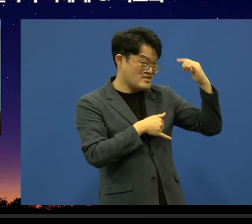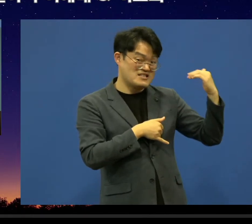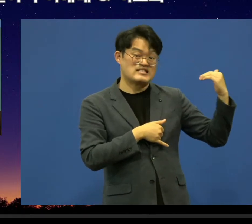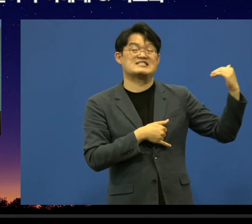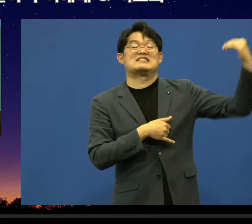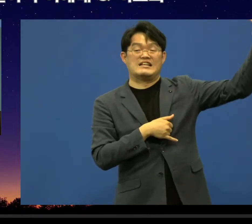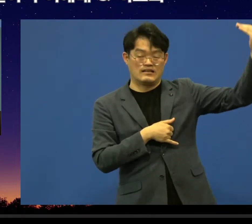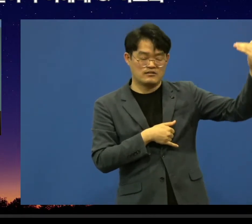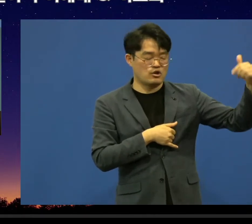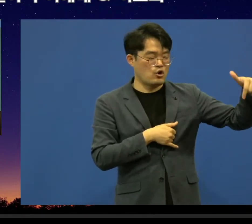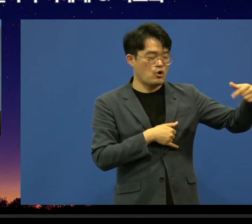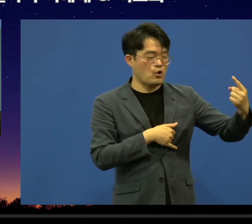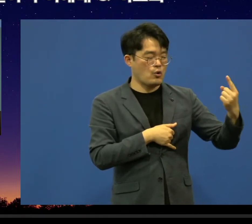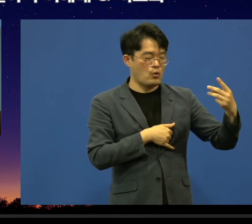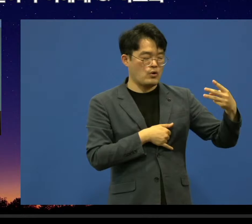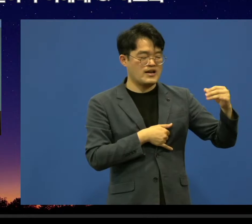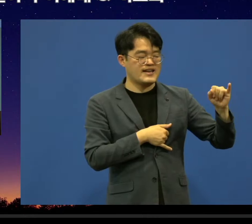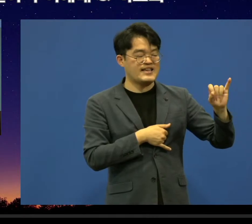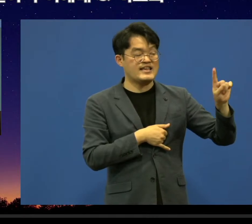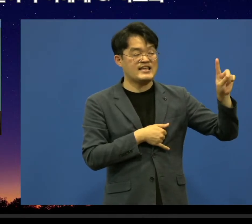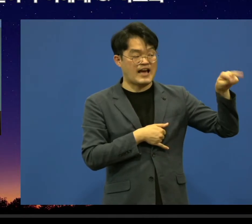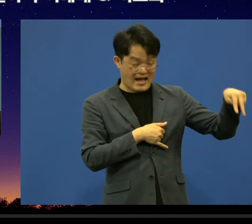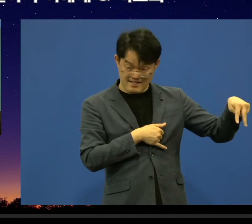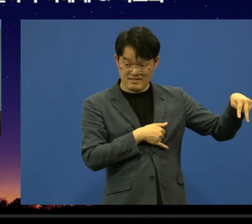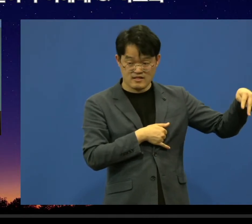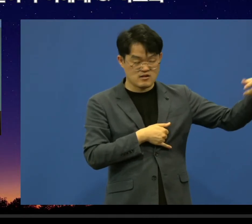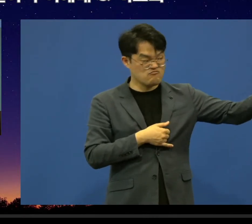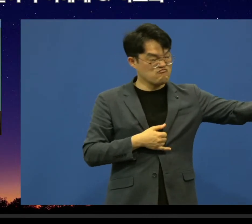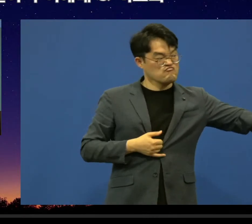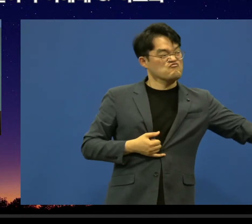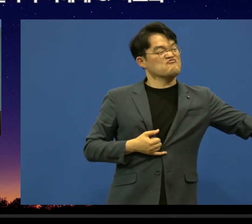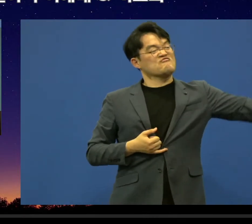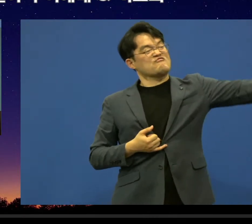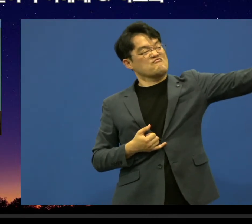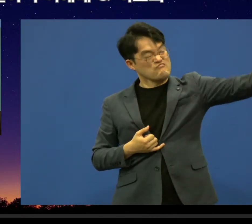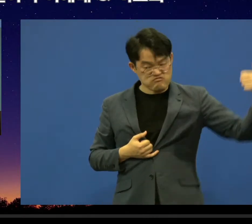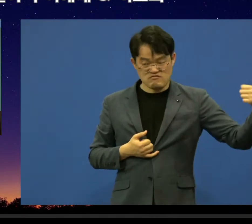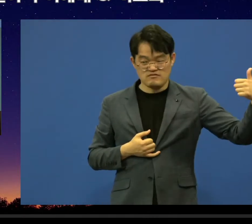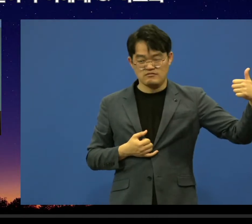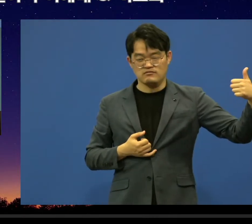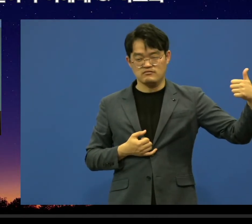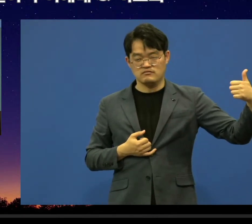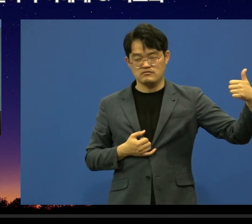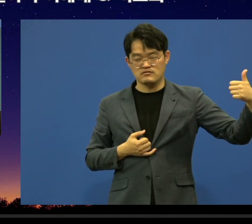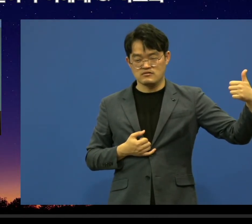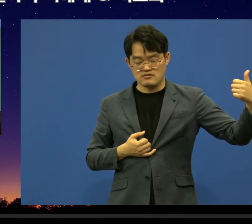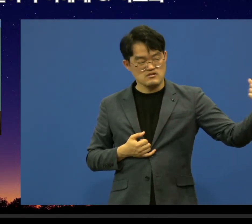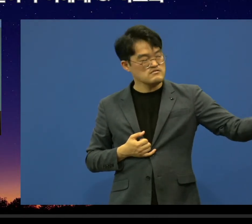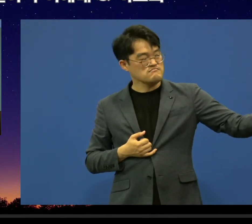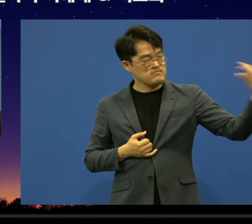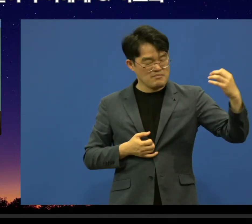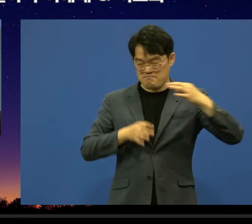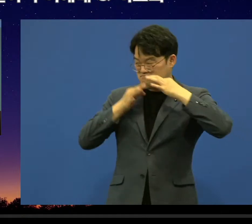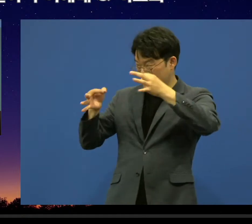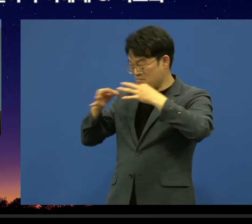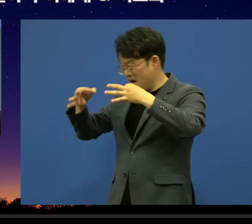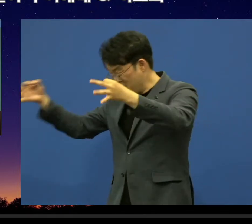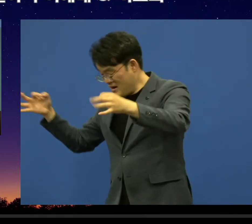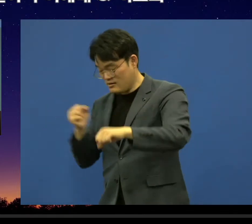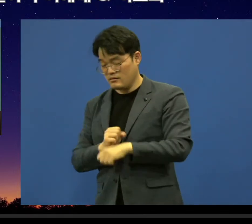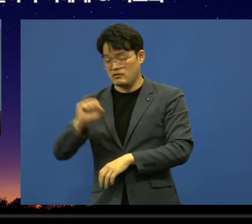사람 골리앗이라는 자가 그 진열에서 나와서 전과 같은 말로 하매 다윗이 들은지라. 자, 여기에서도